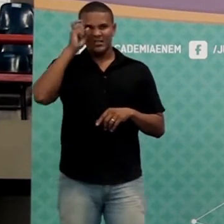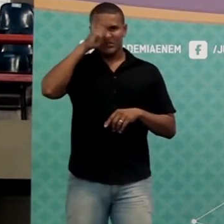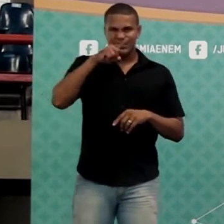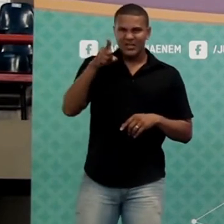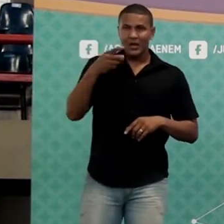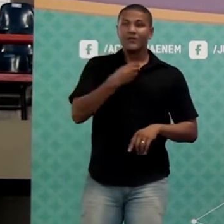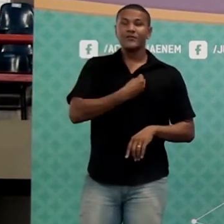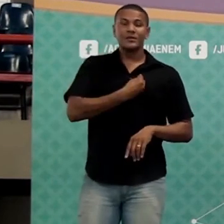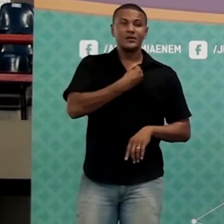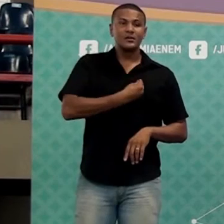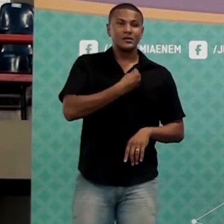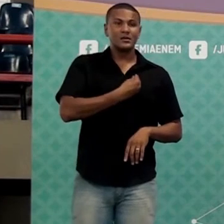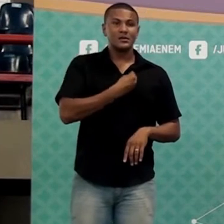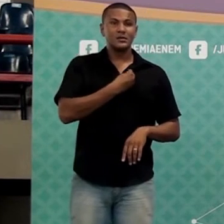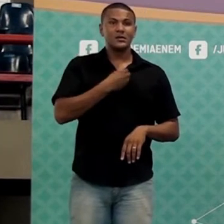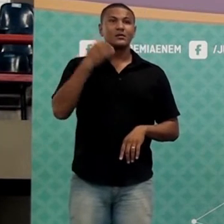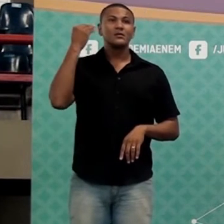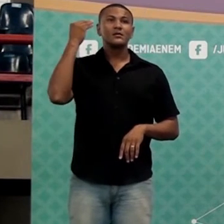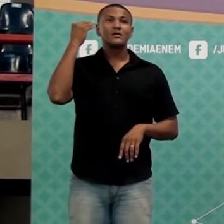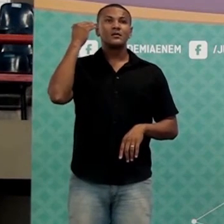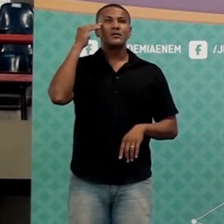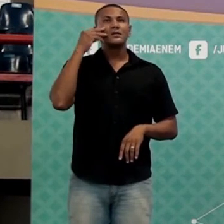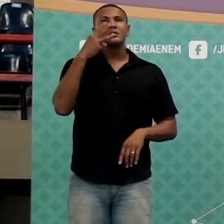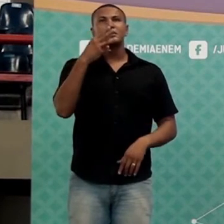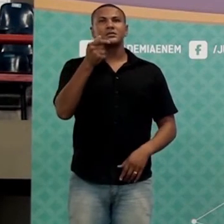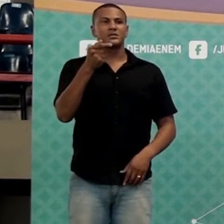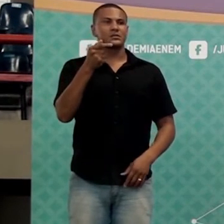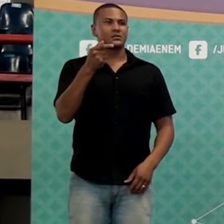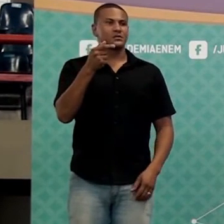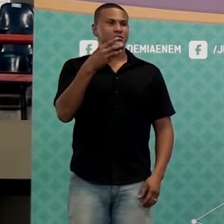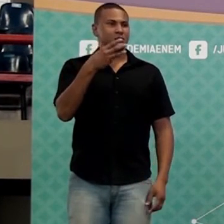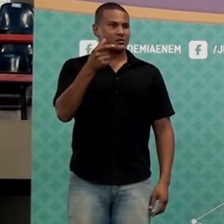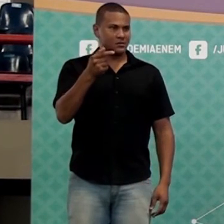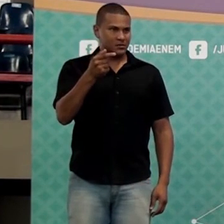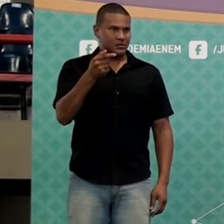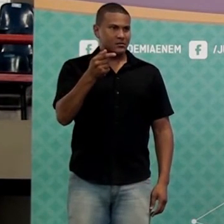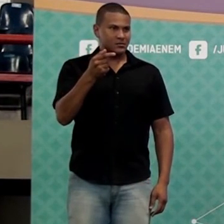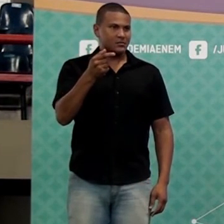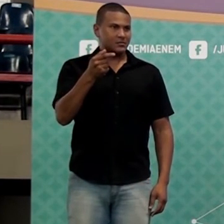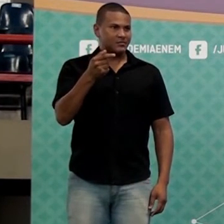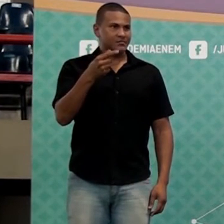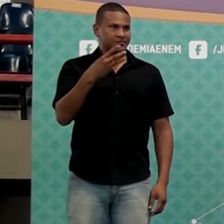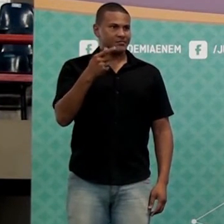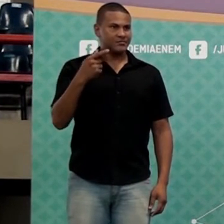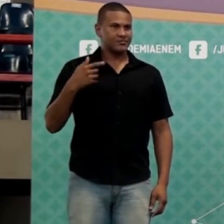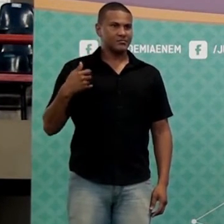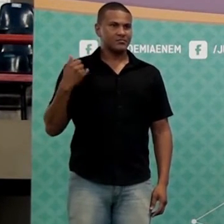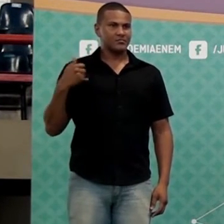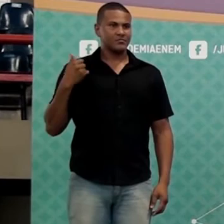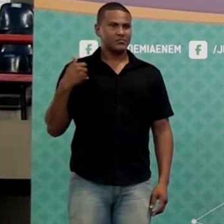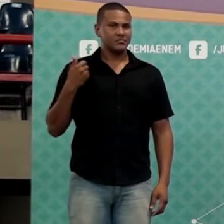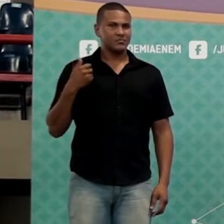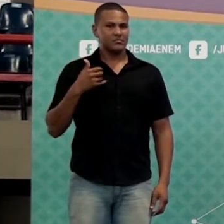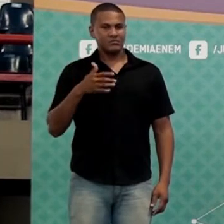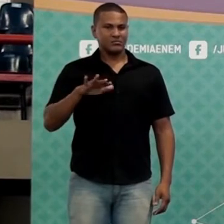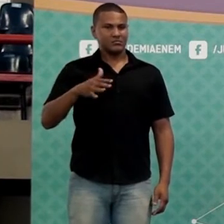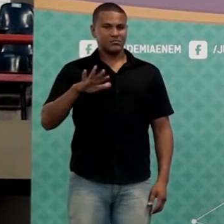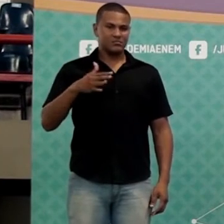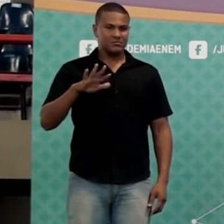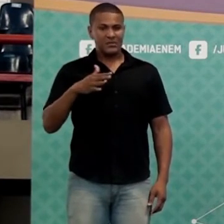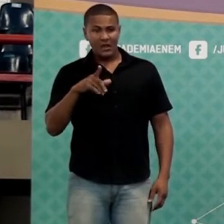vida. Chuta 37 anos. 37 anos. Ainda rola aí uma peste